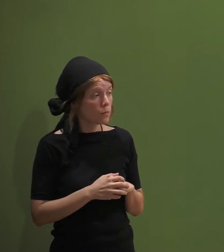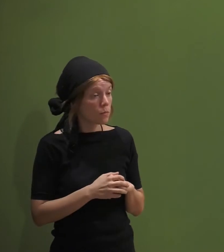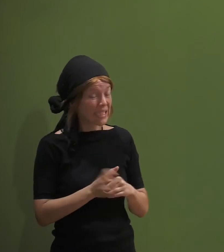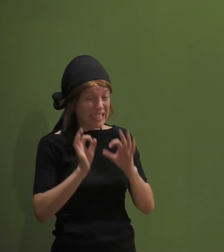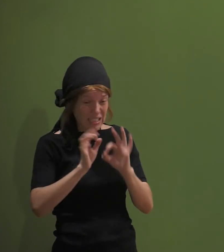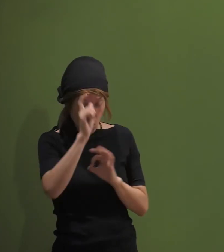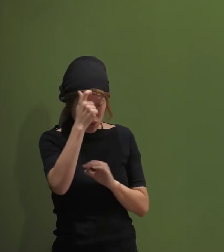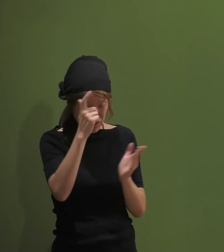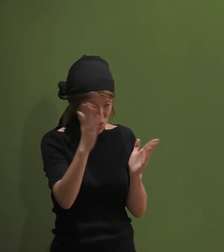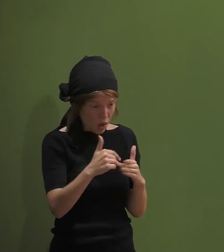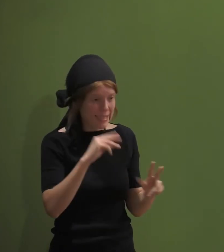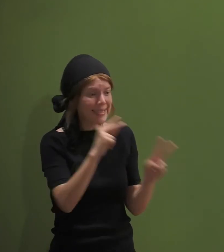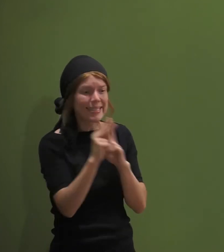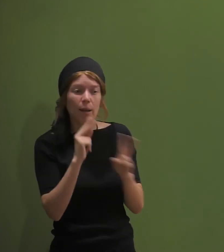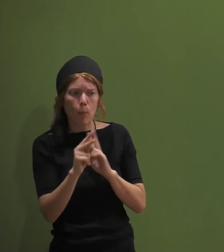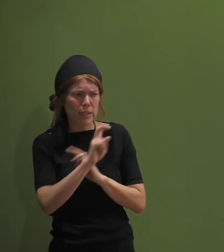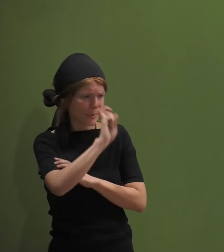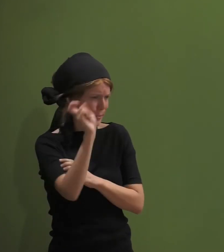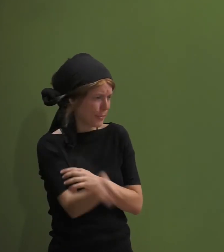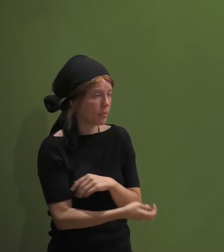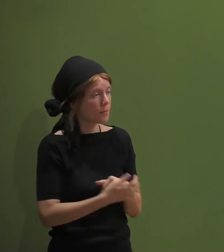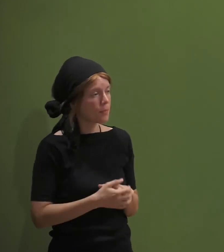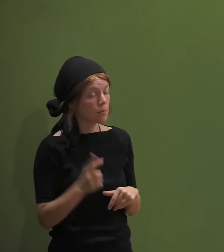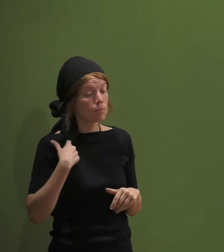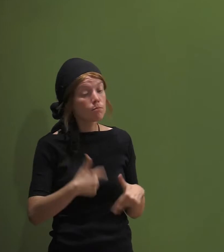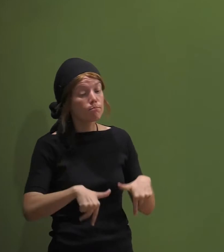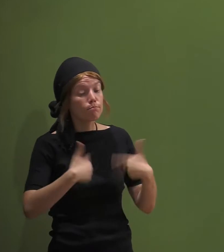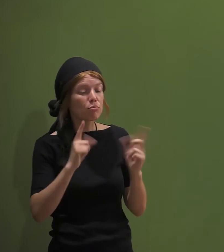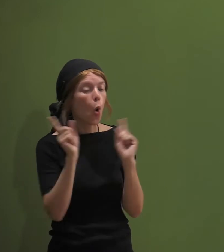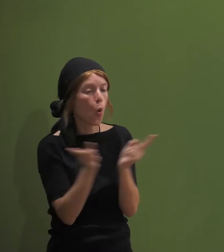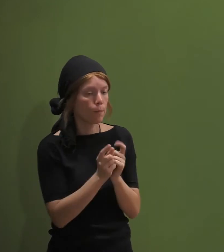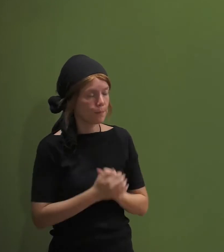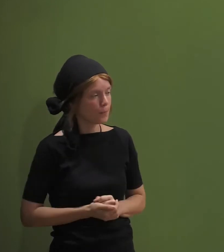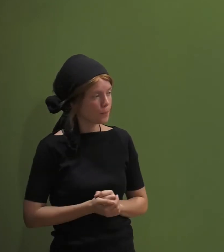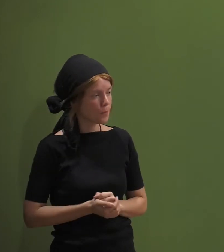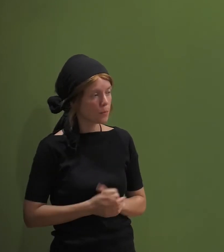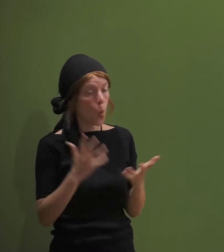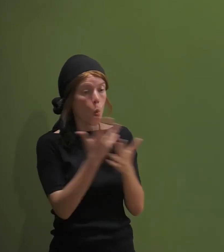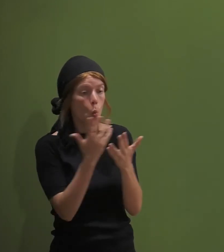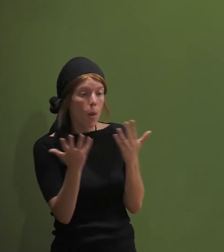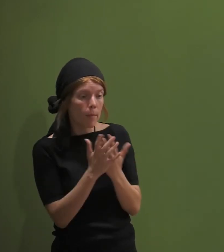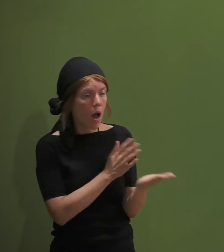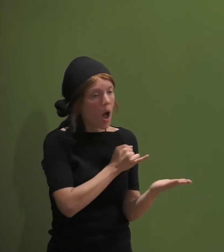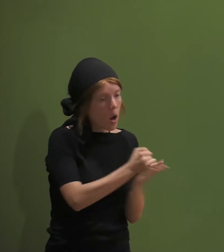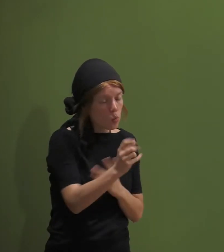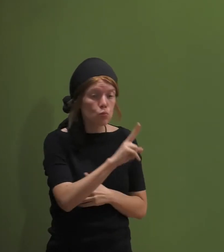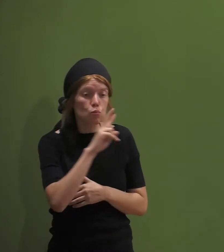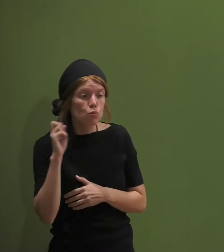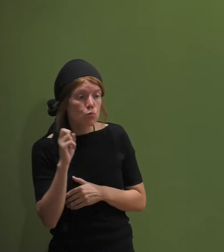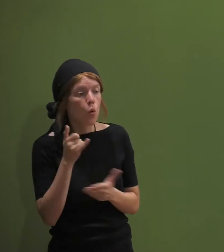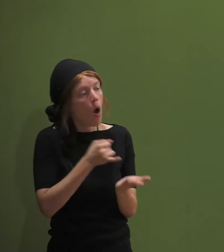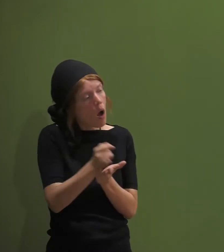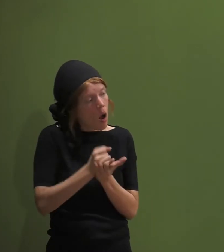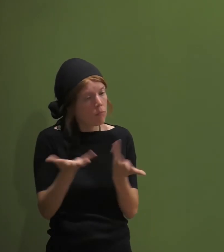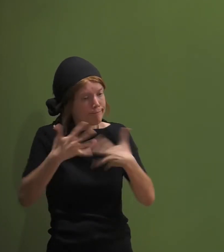concreción del término, las respuestas fueron muy variadas y me he permitido sintetizarlas. Una mezcla de agricultura de conservación con